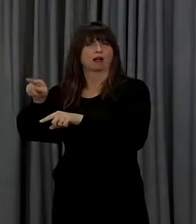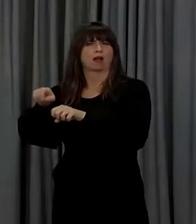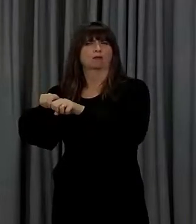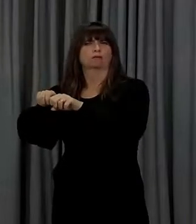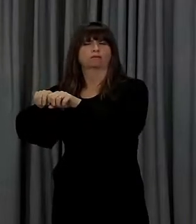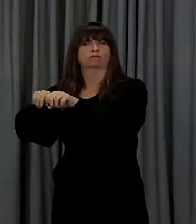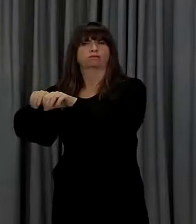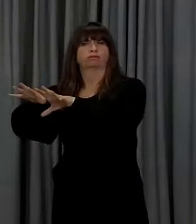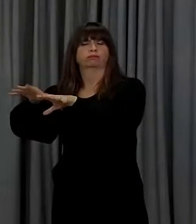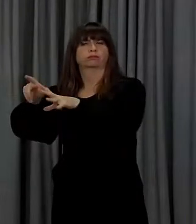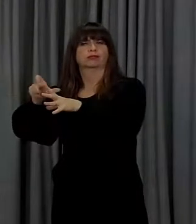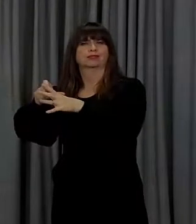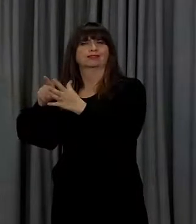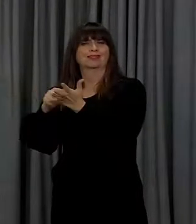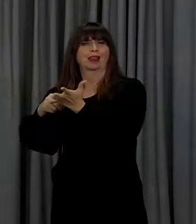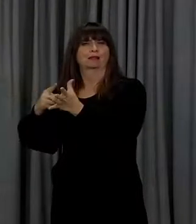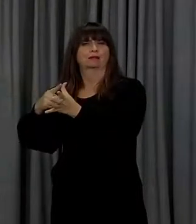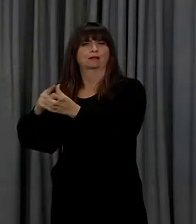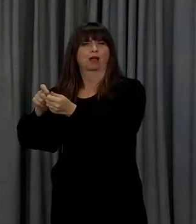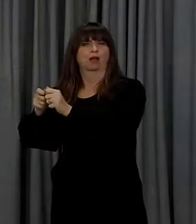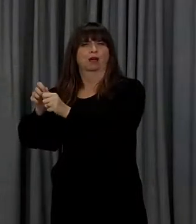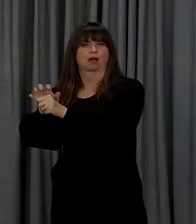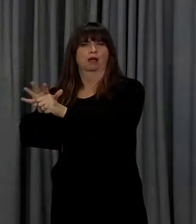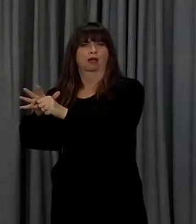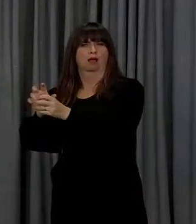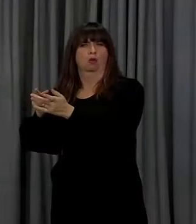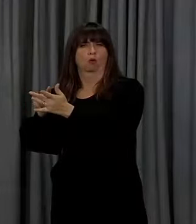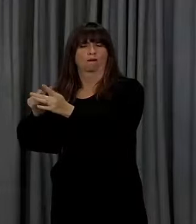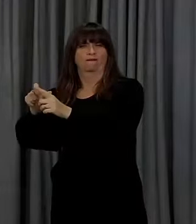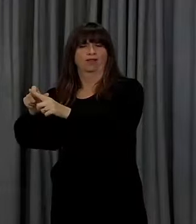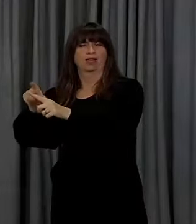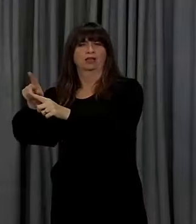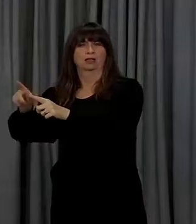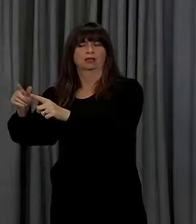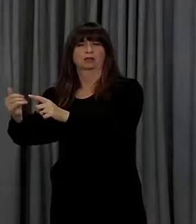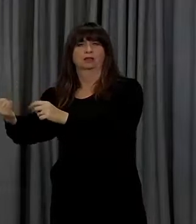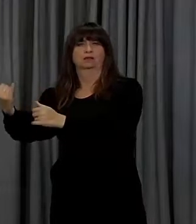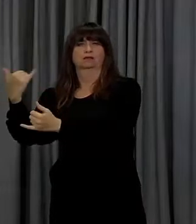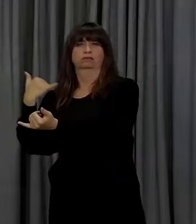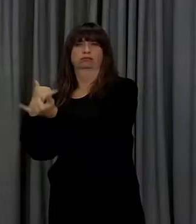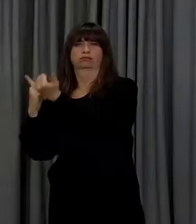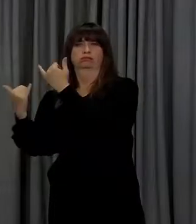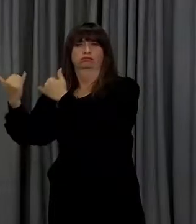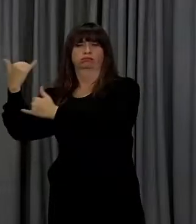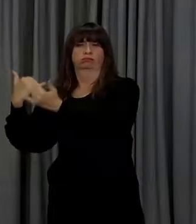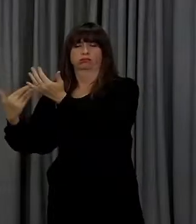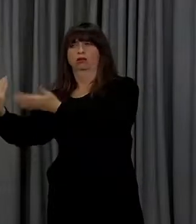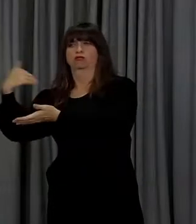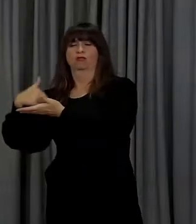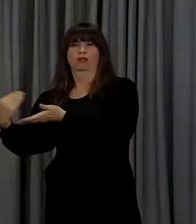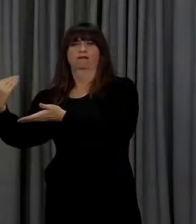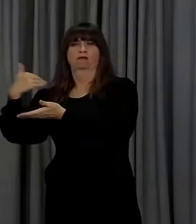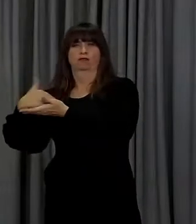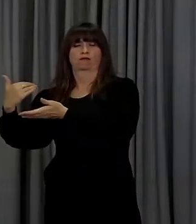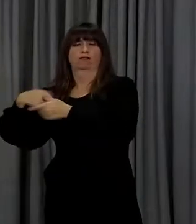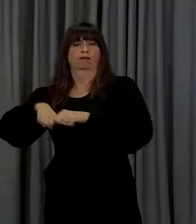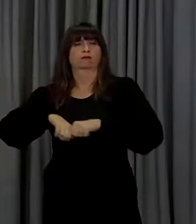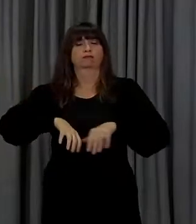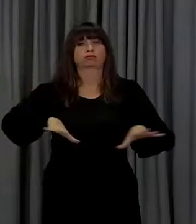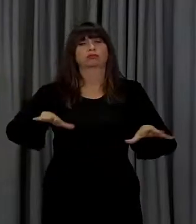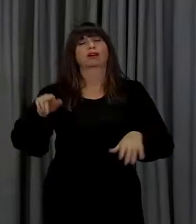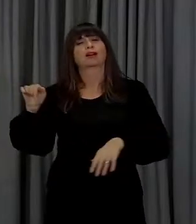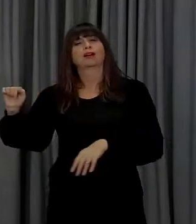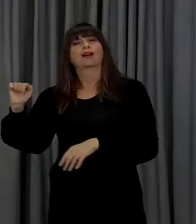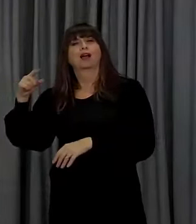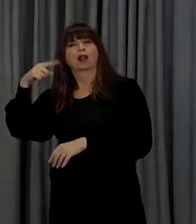di arafu y broses, ond oedd yn amhosibl i ni fel Llywodraeth i wneud unrhyw beth am hynny. Oedd rhaid i ni cael procurement